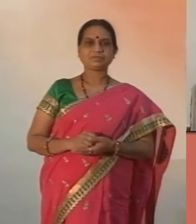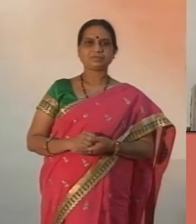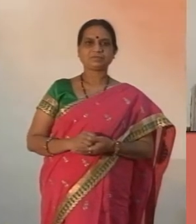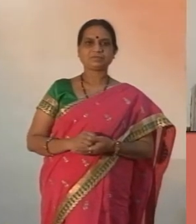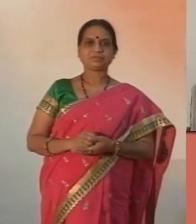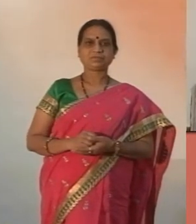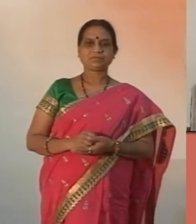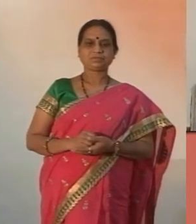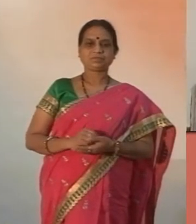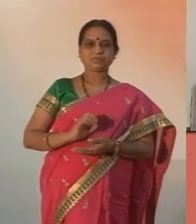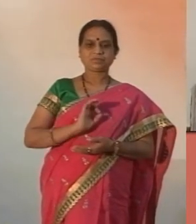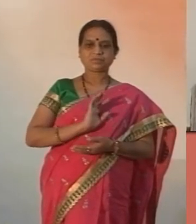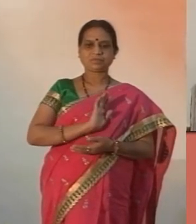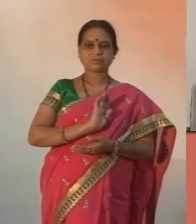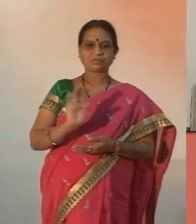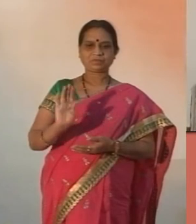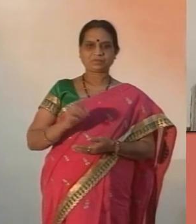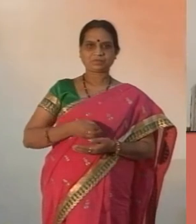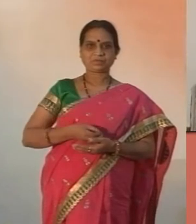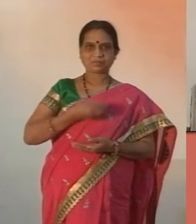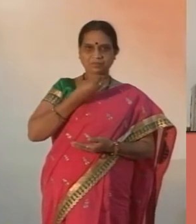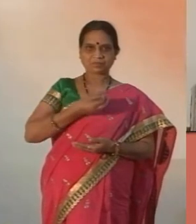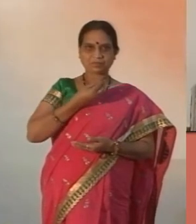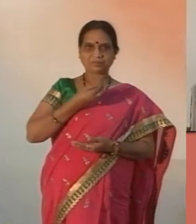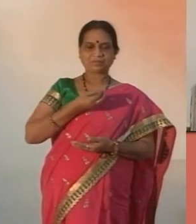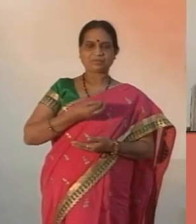और शुद्ध भोजन खाएं,